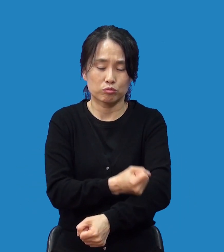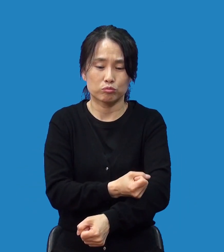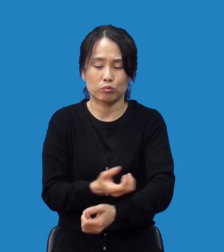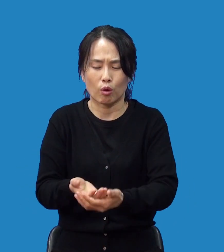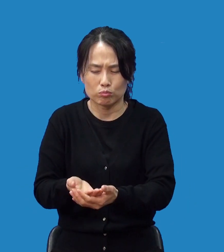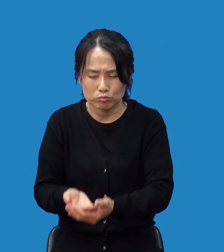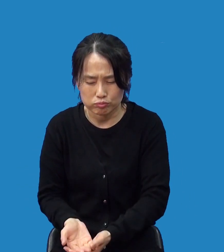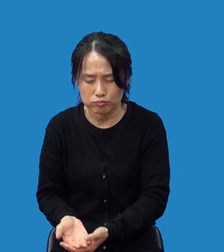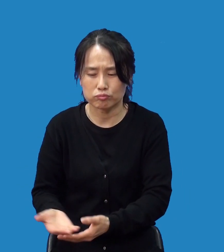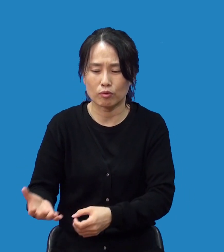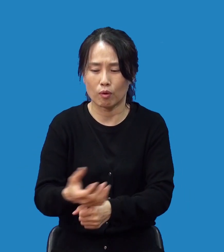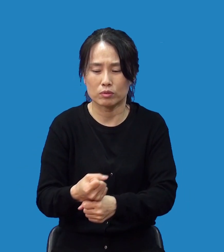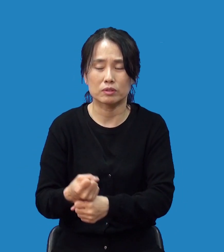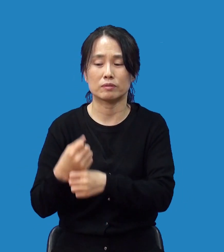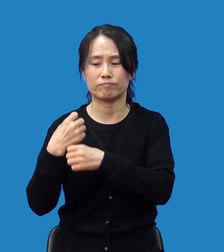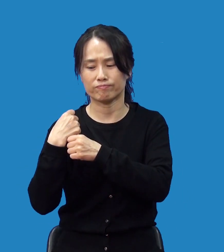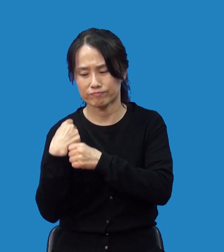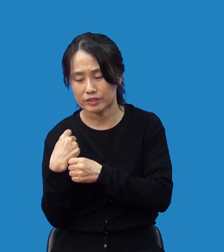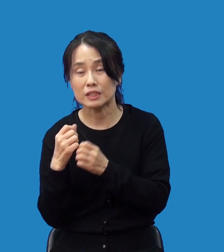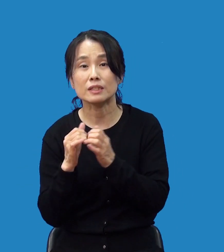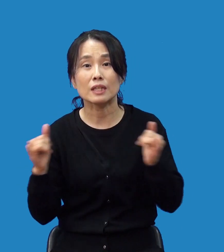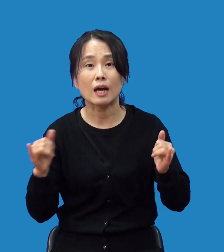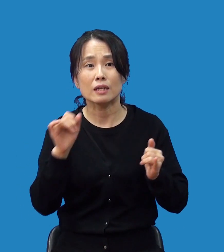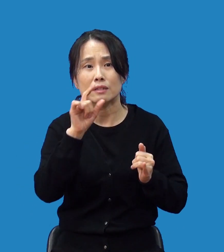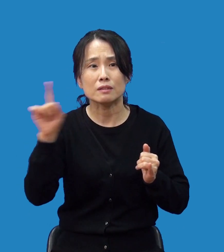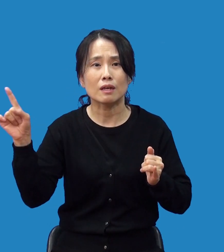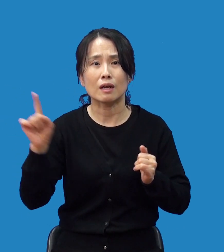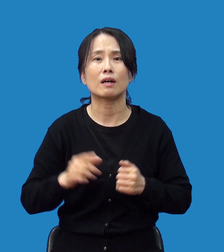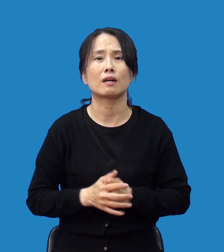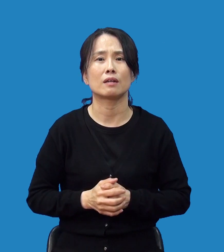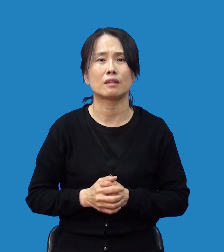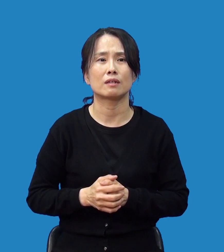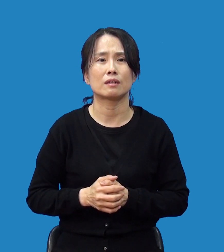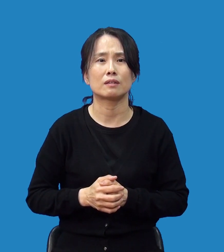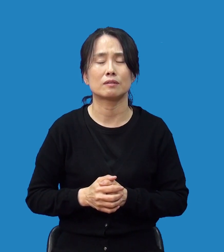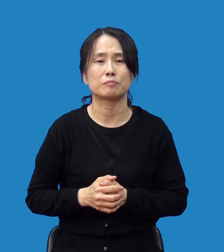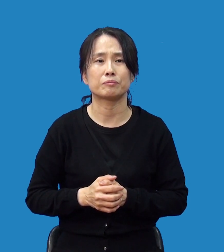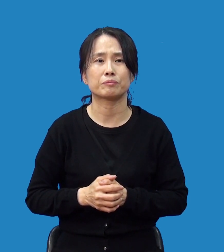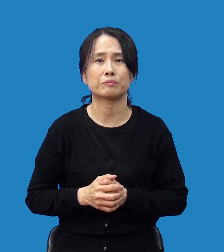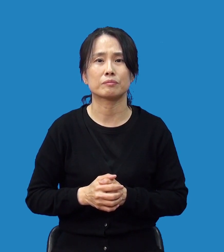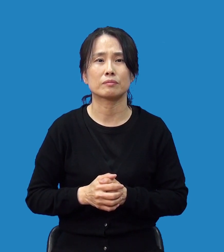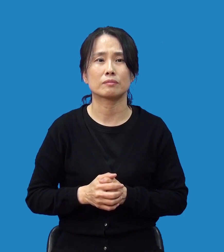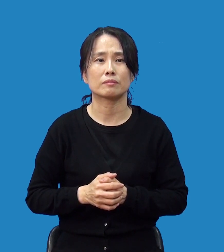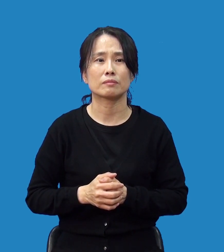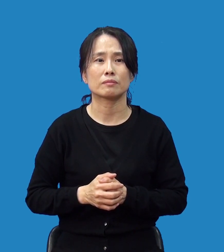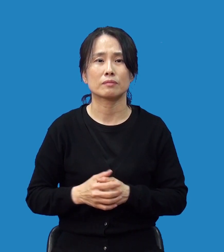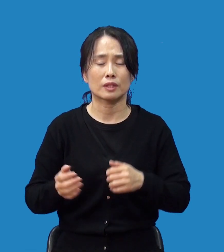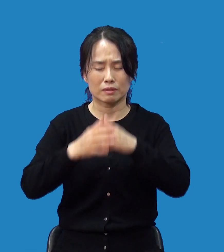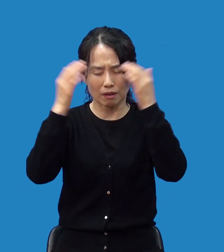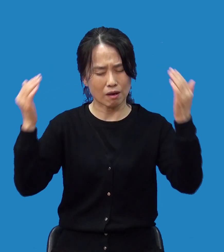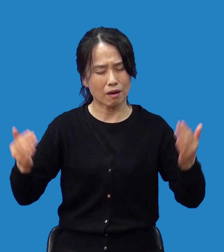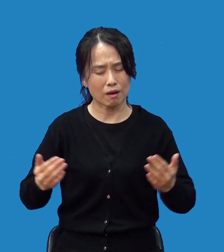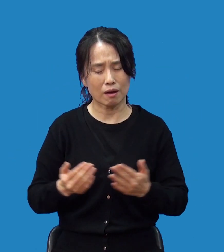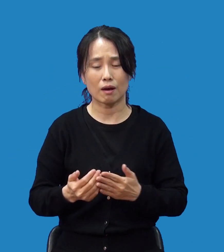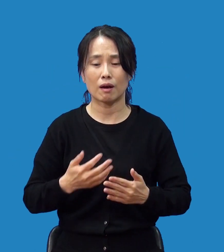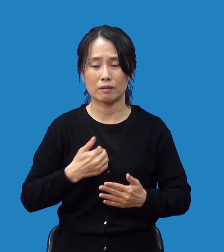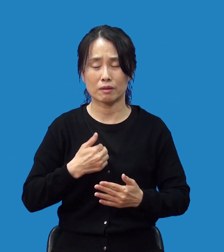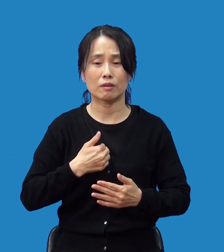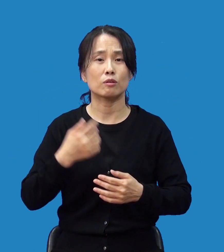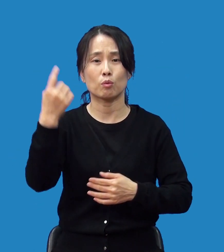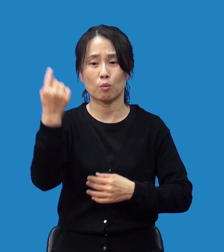수고하고 무거운 짐진 자들아, 피로 사회의 역기능적인 짐진 자 다 내게로